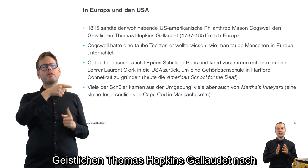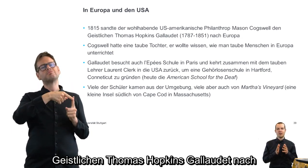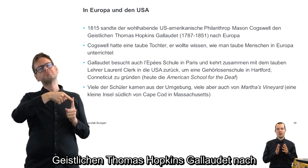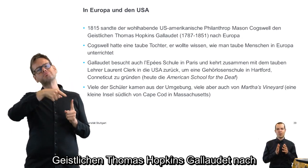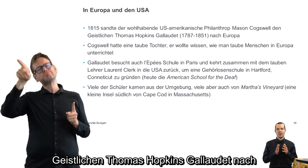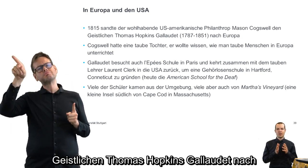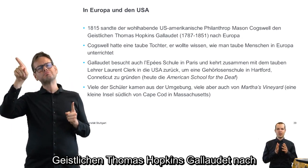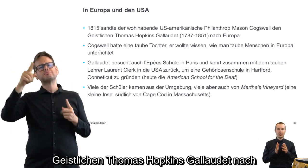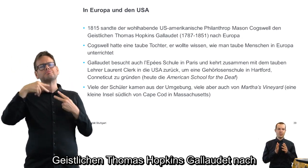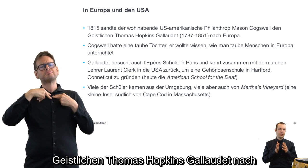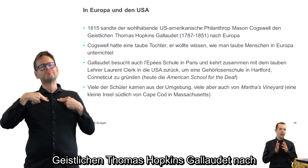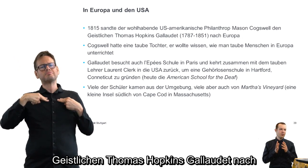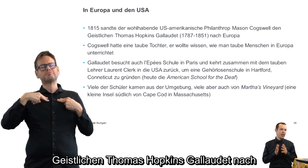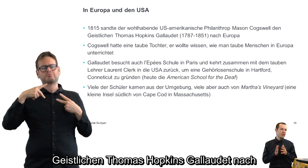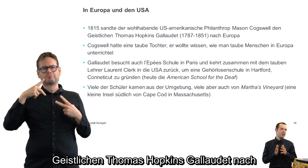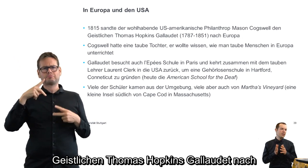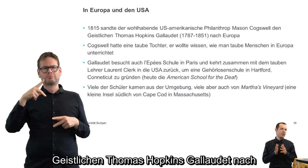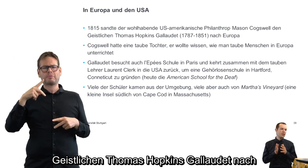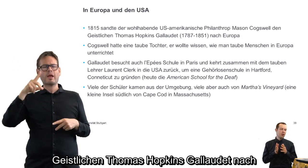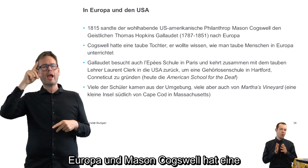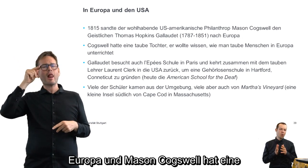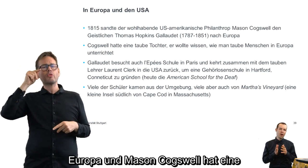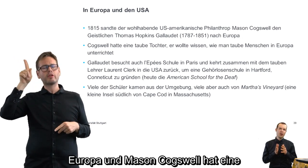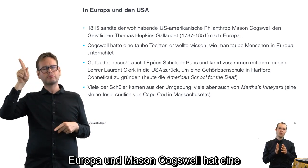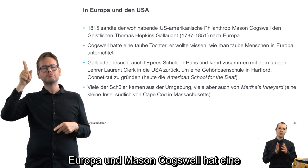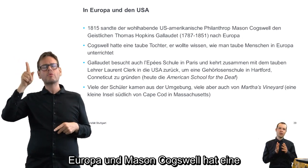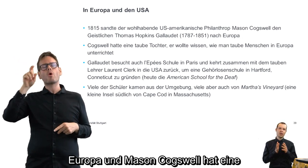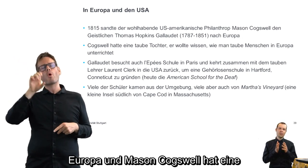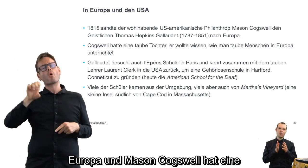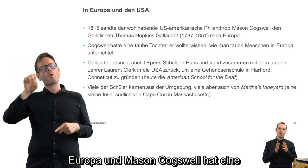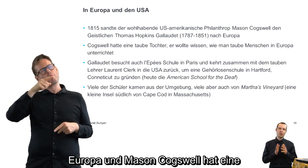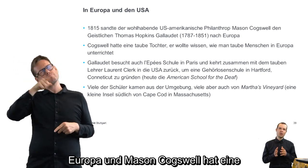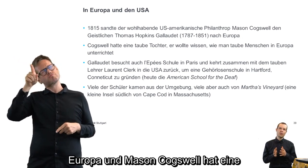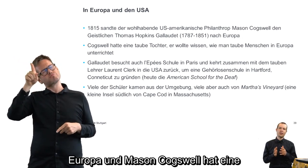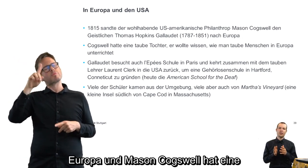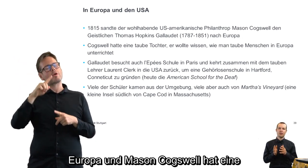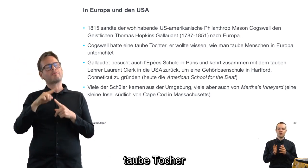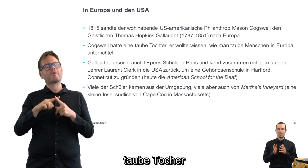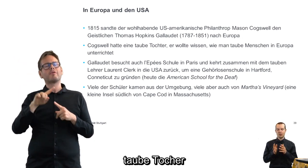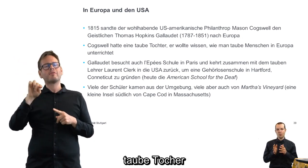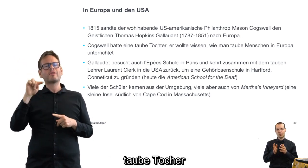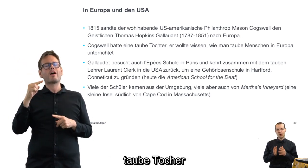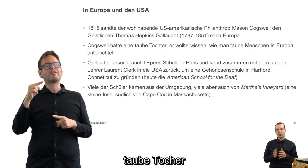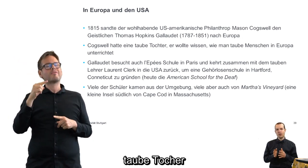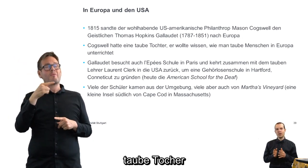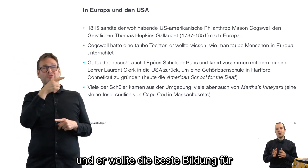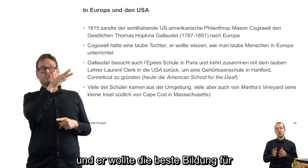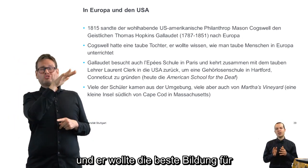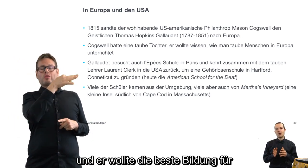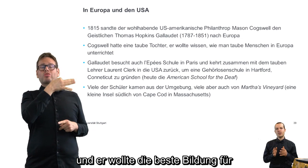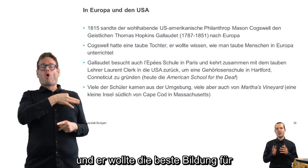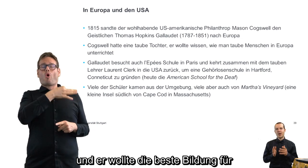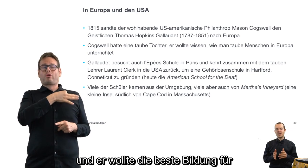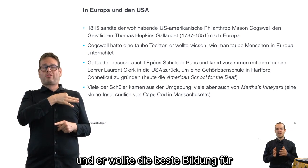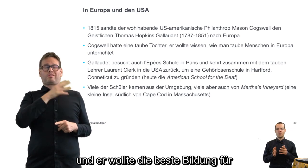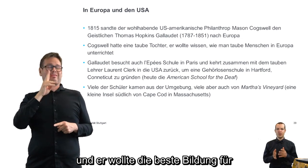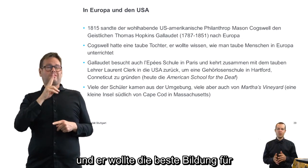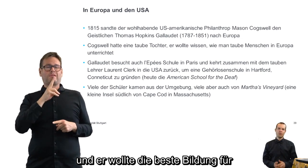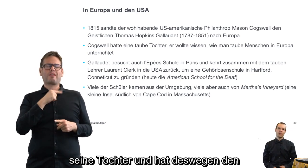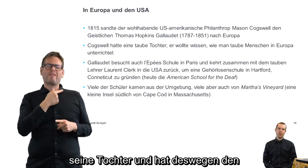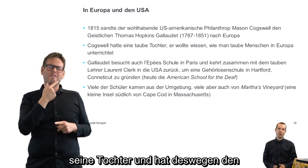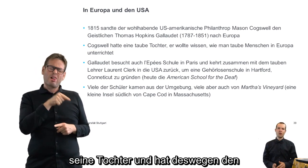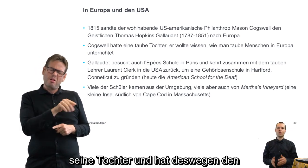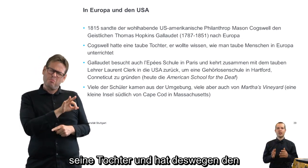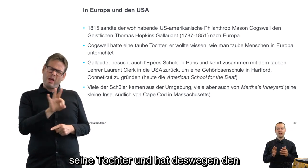den geistlichen Thomas Gallaudet nach Europa. Und Mason Coxwell hatte eine taube Tochter und er wollte die beste